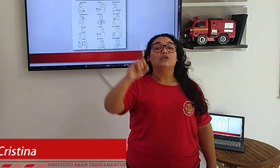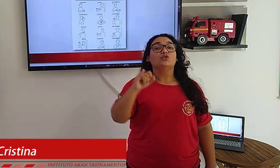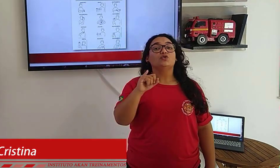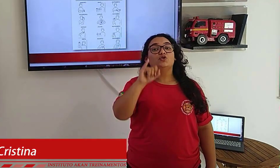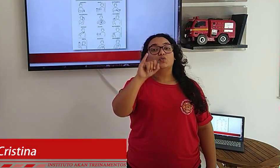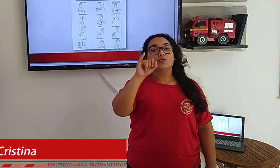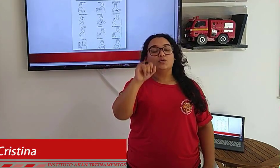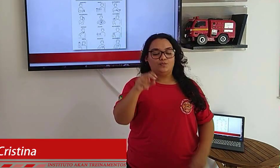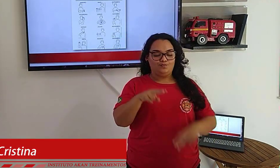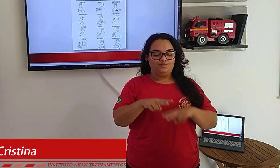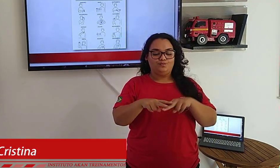Junho.